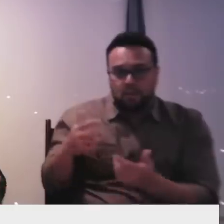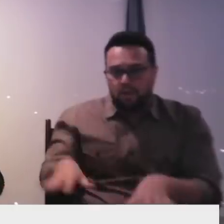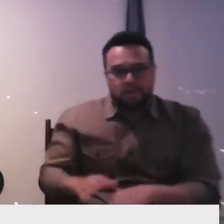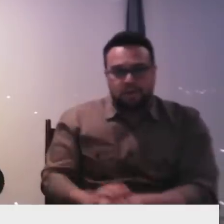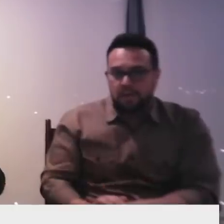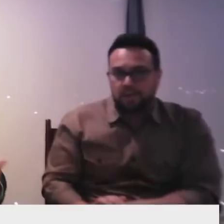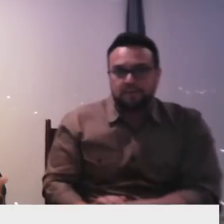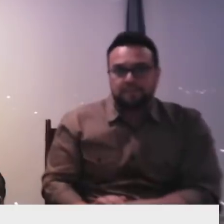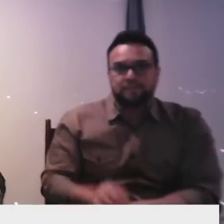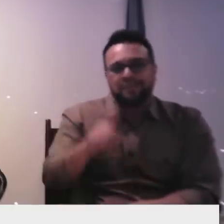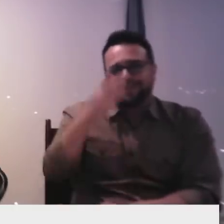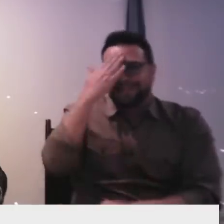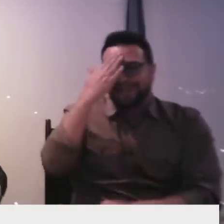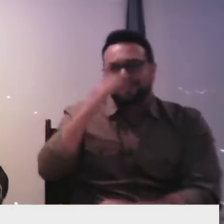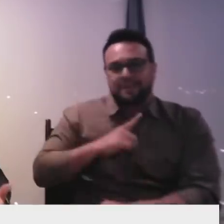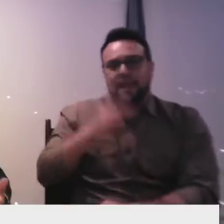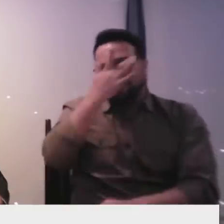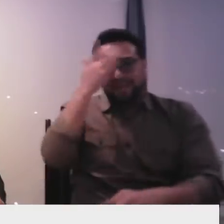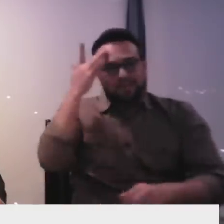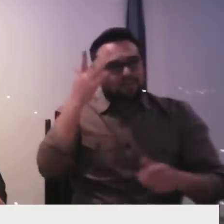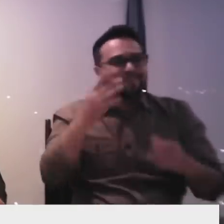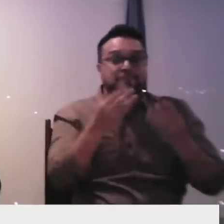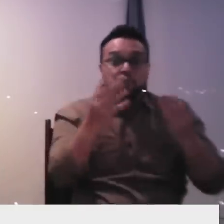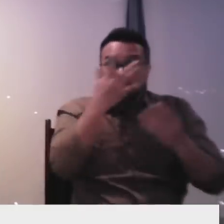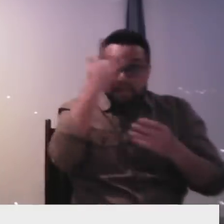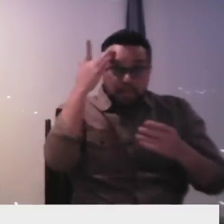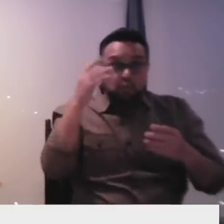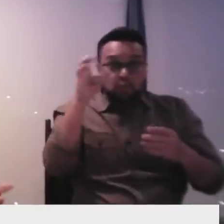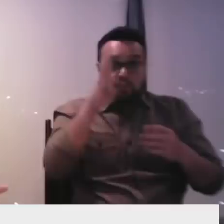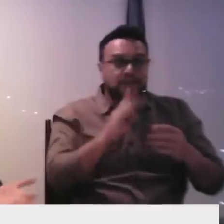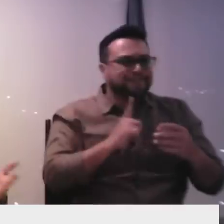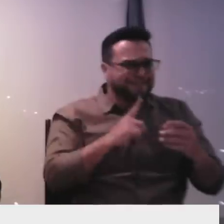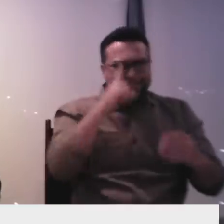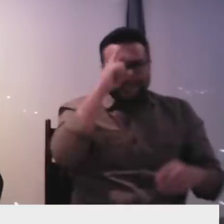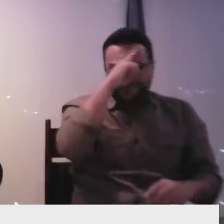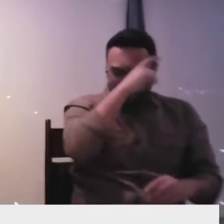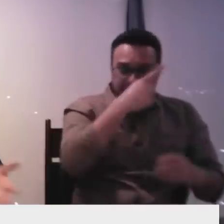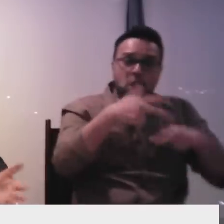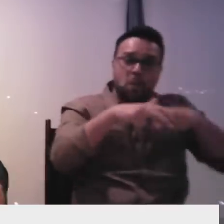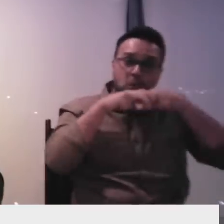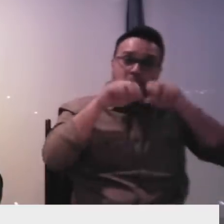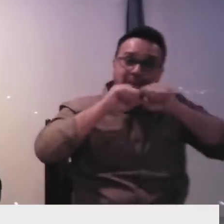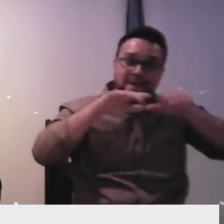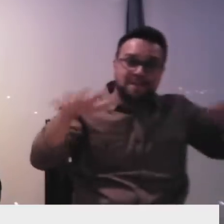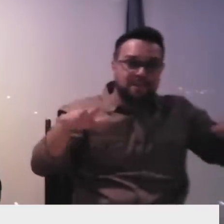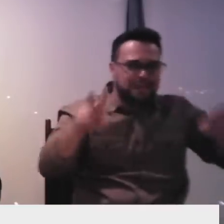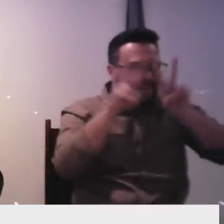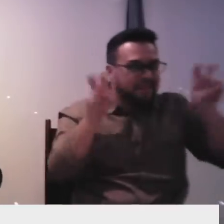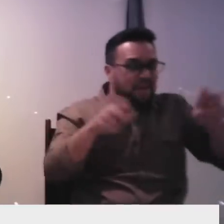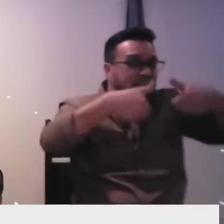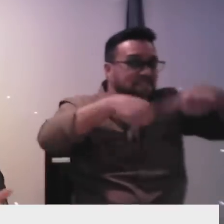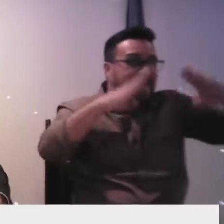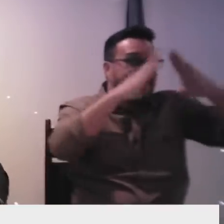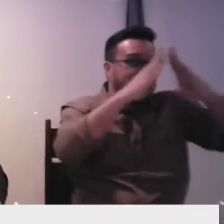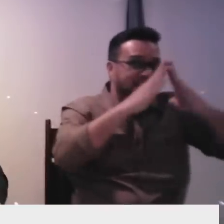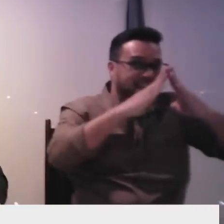A situação está complicada para muita gente no Brasil? Tá. Temos as consequências da pandemia, do fique em casa. A economia